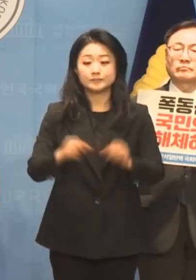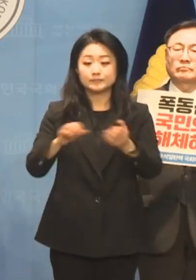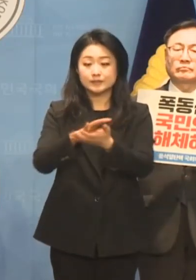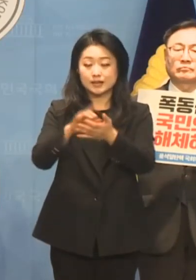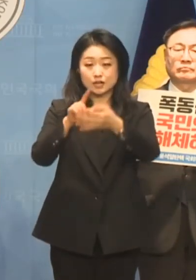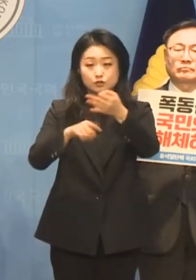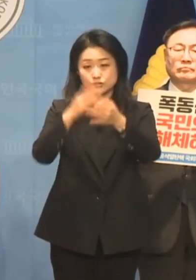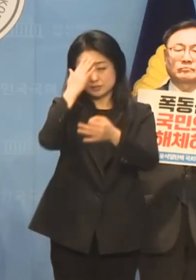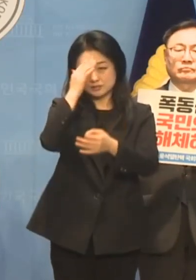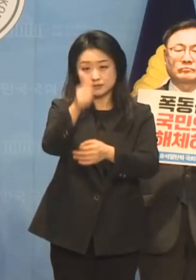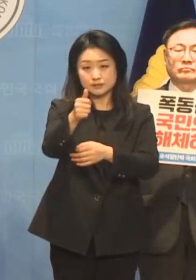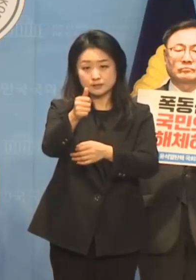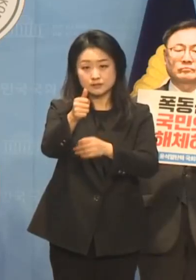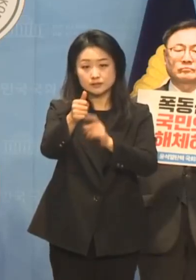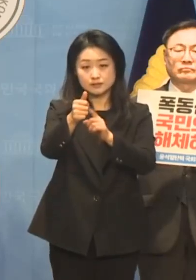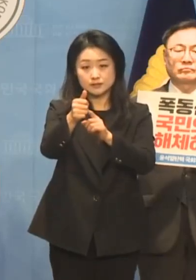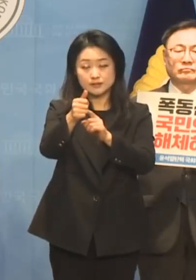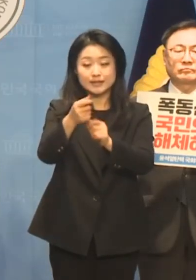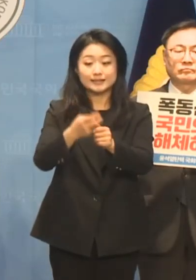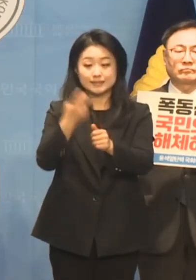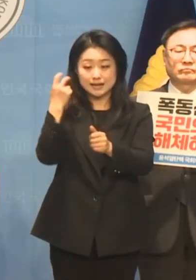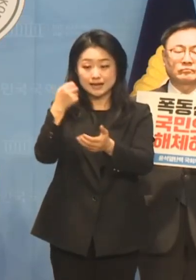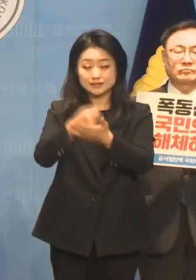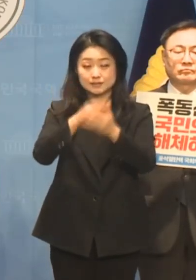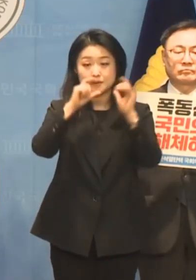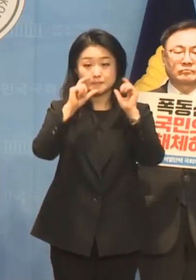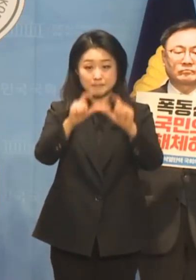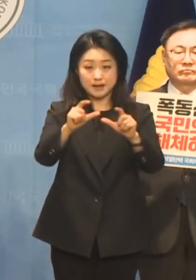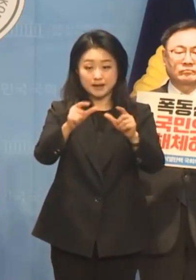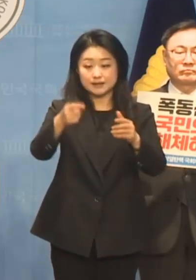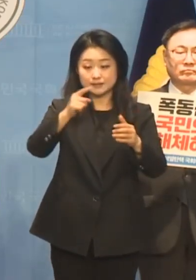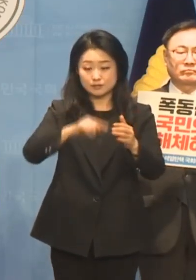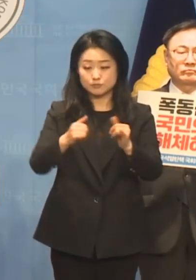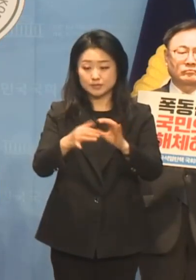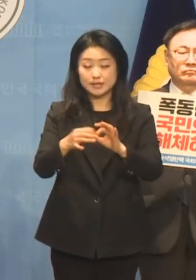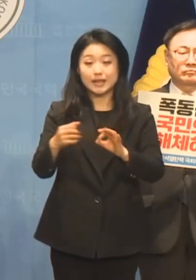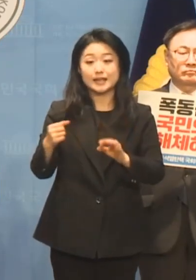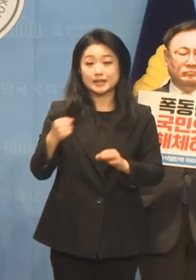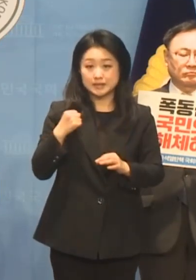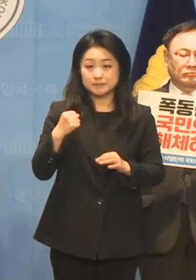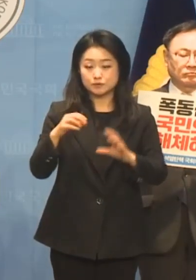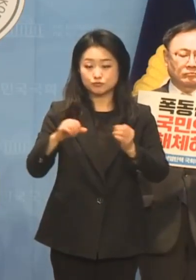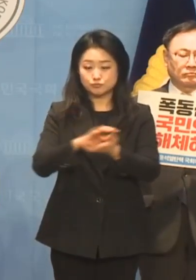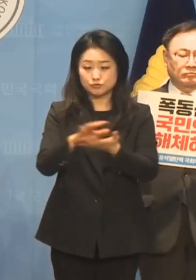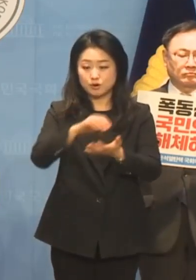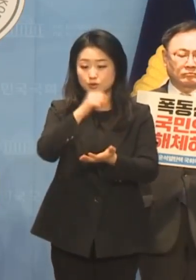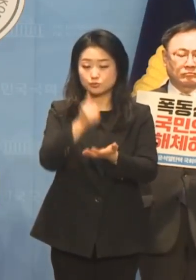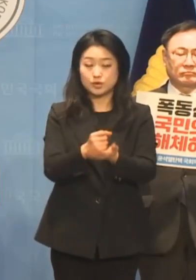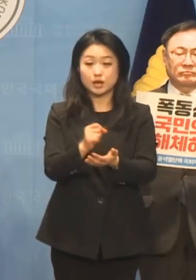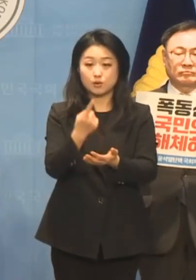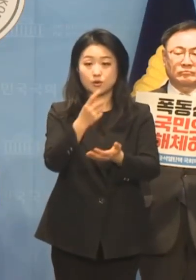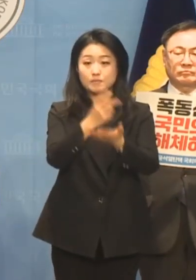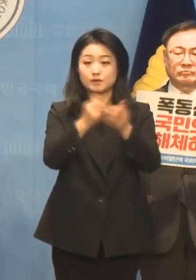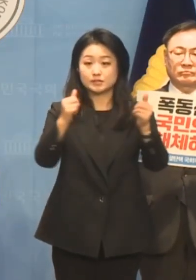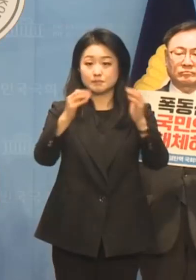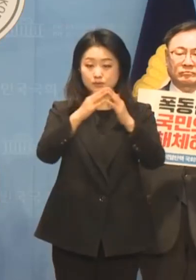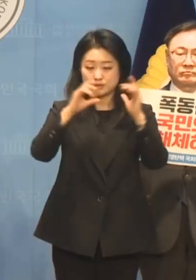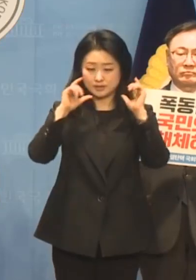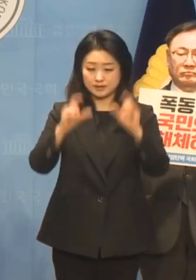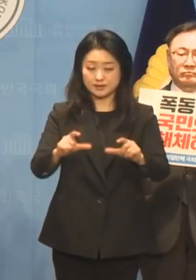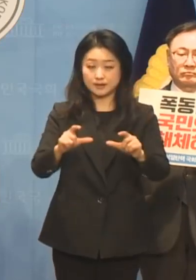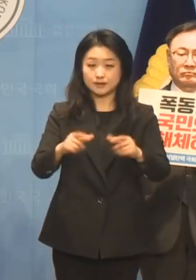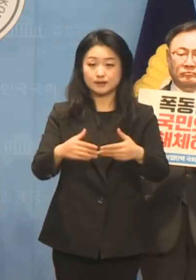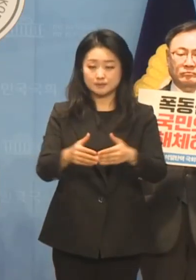숙의 윤석열의 탄핵 심판이 결정되는 대로 국민의힘도 국헌문란의 책임을 물어 헌재의 심판을 받아야